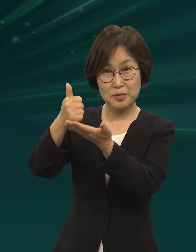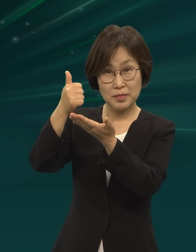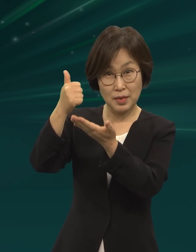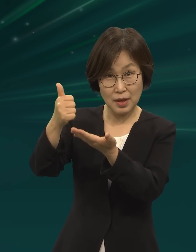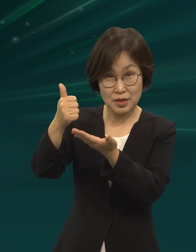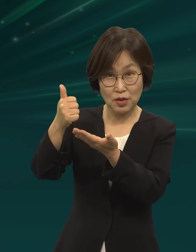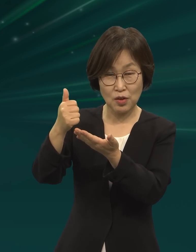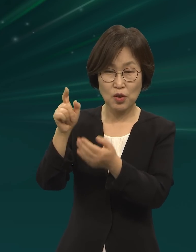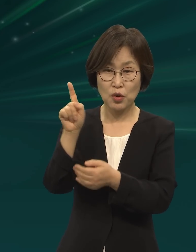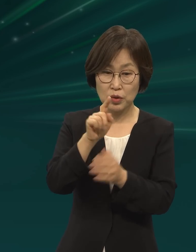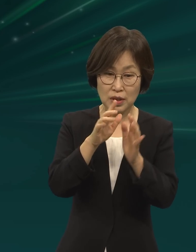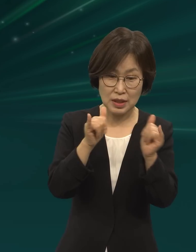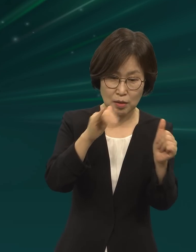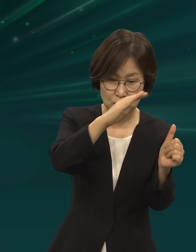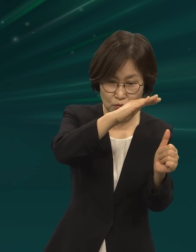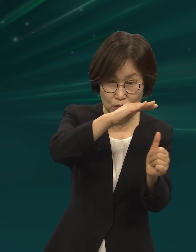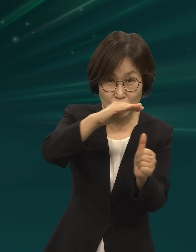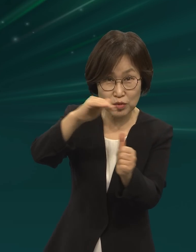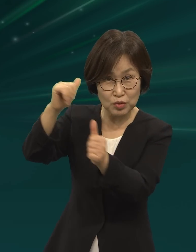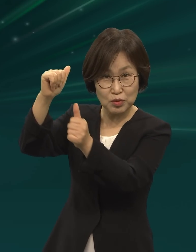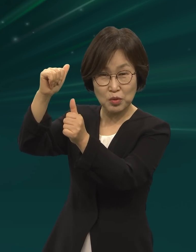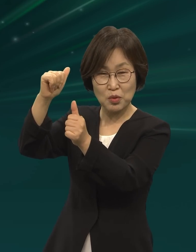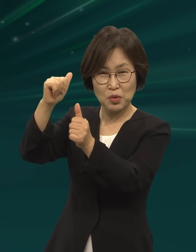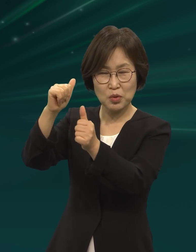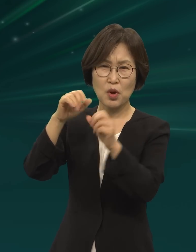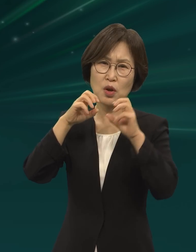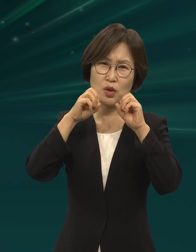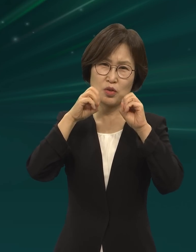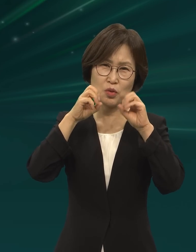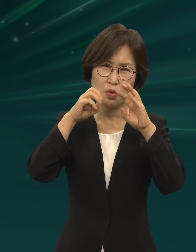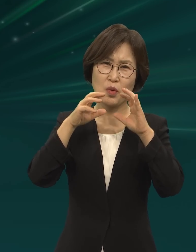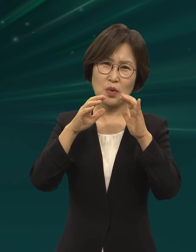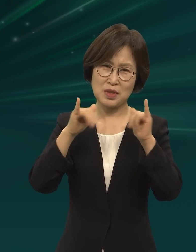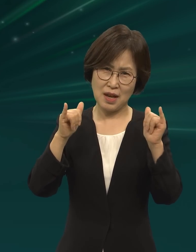사람을 부르시고 어떻게 선교사로